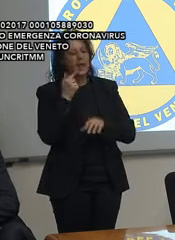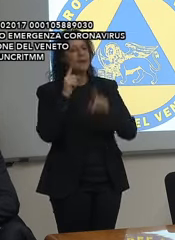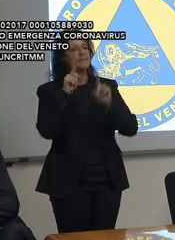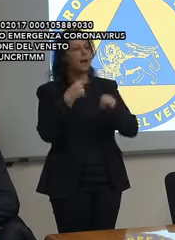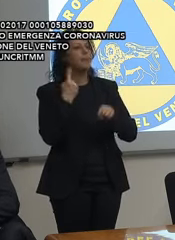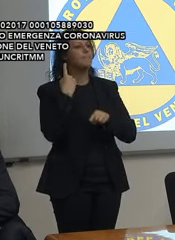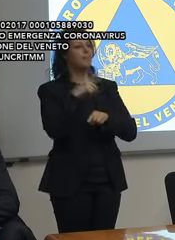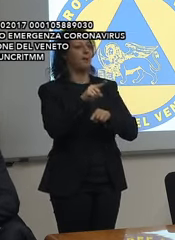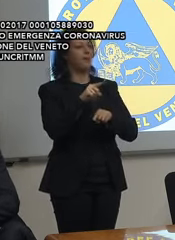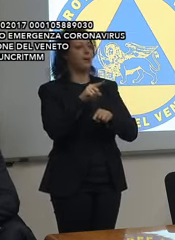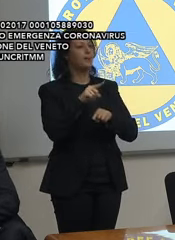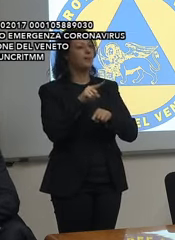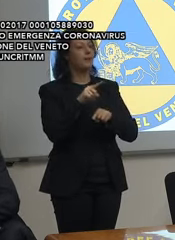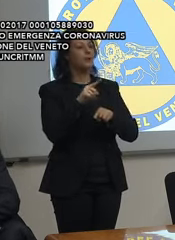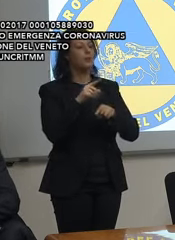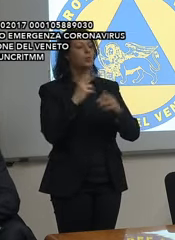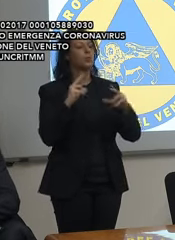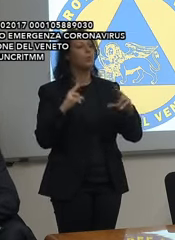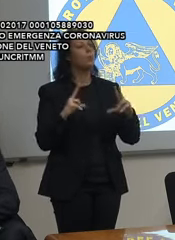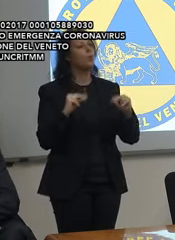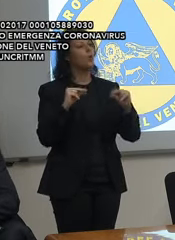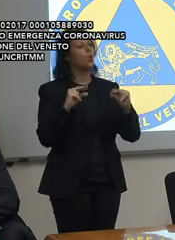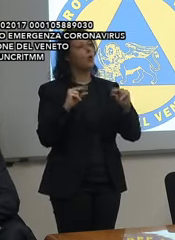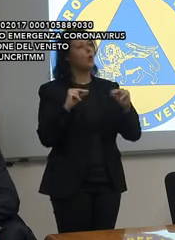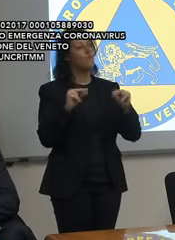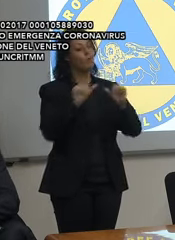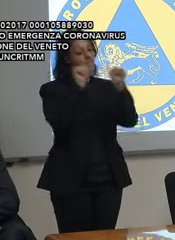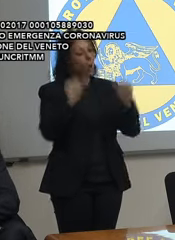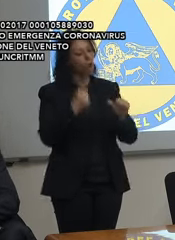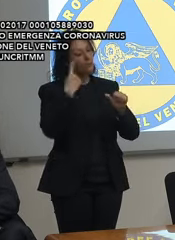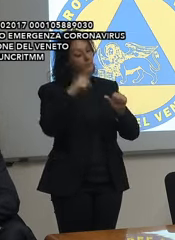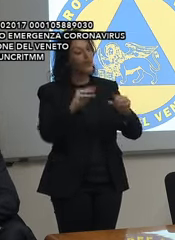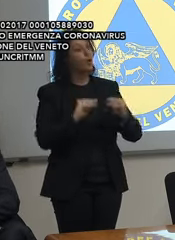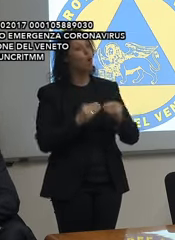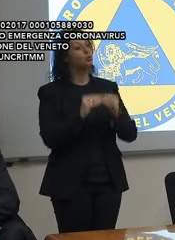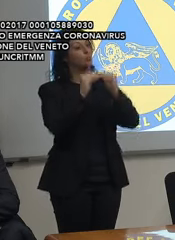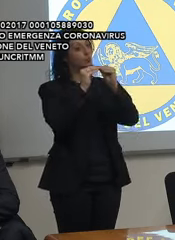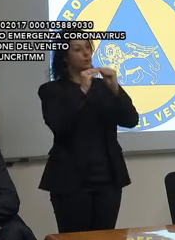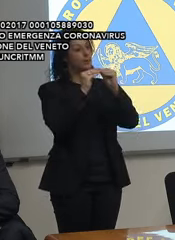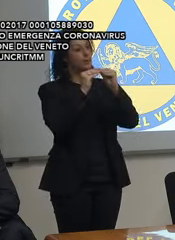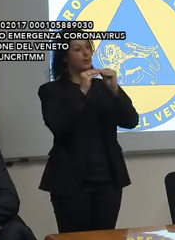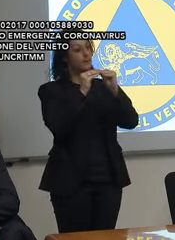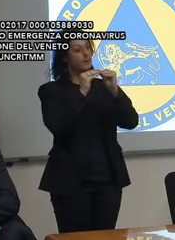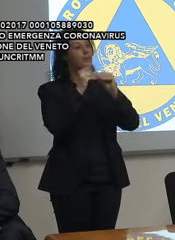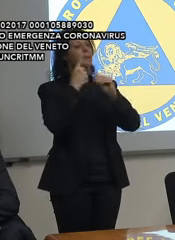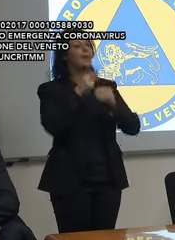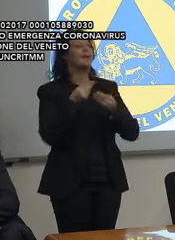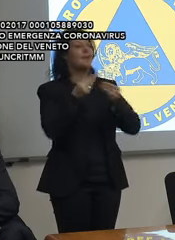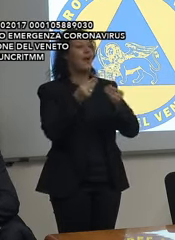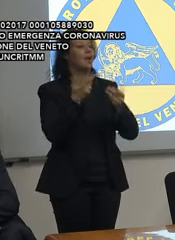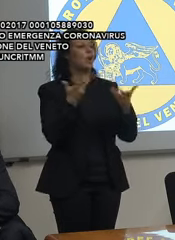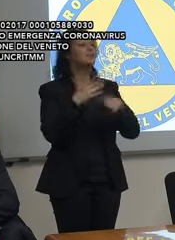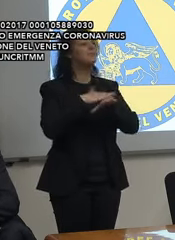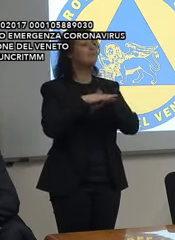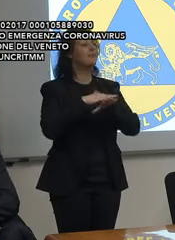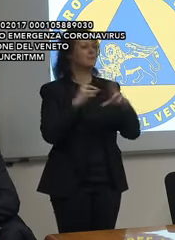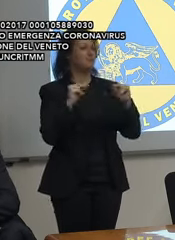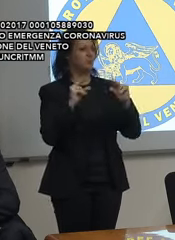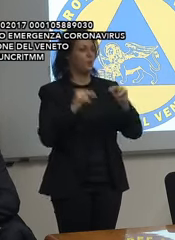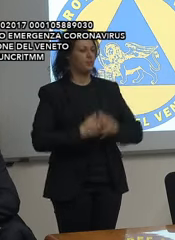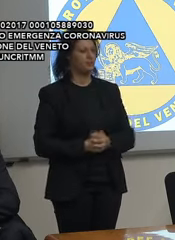ripensare al nostro modo di costruire e anche di dare servizi. Quindi